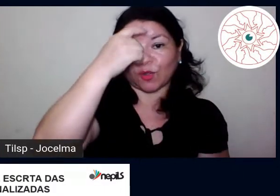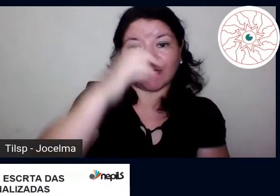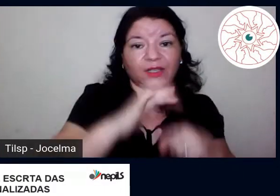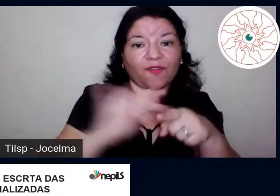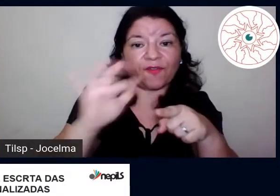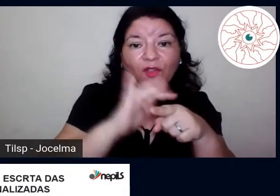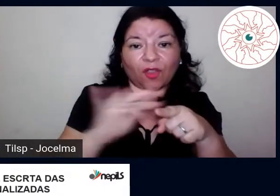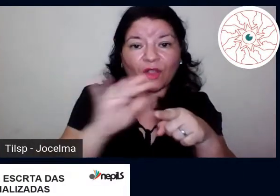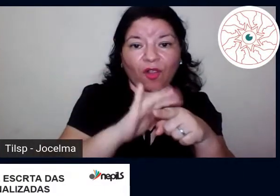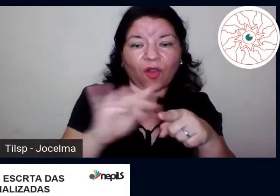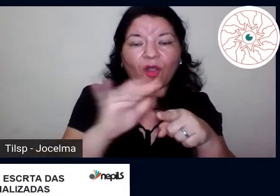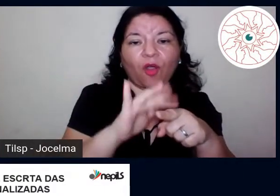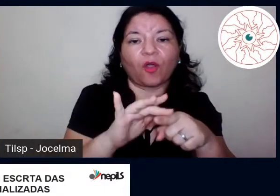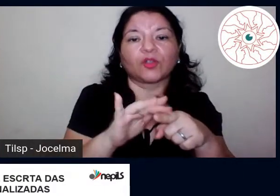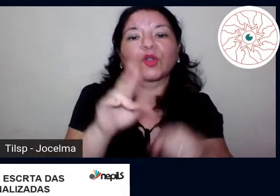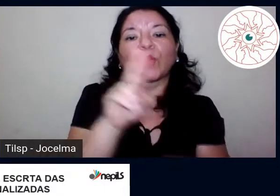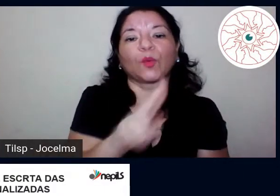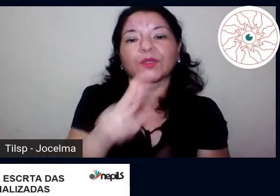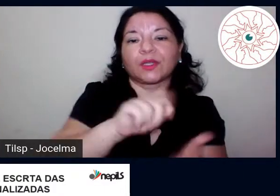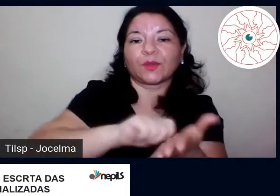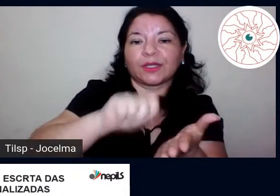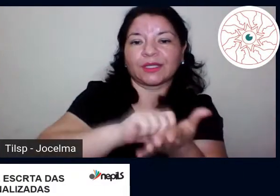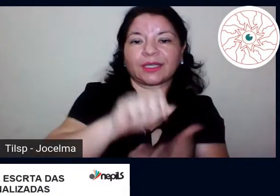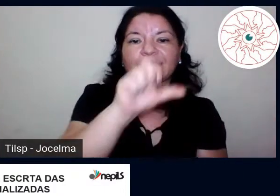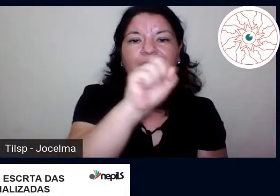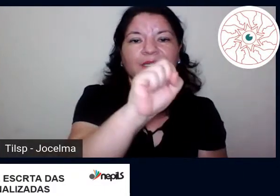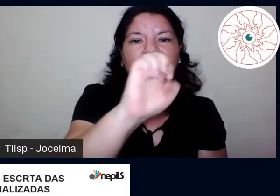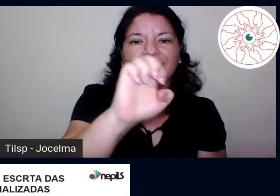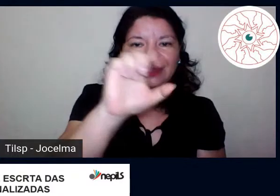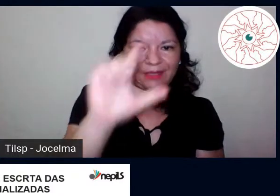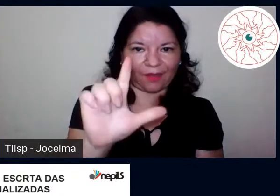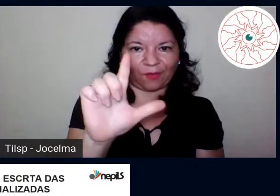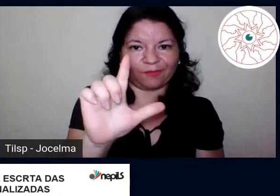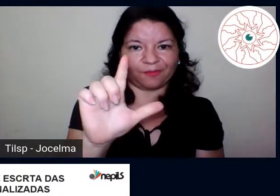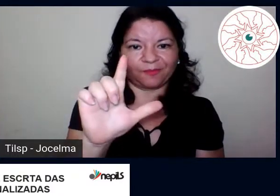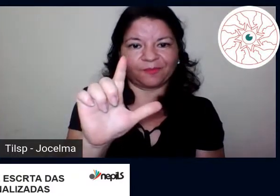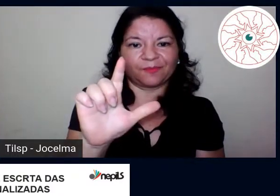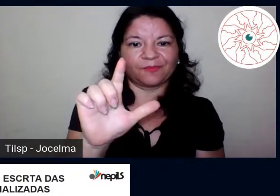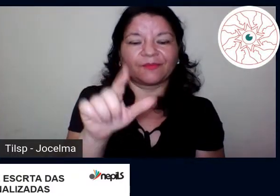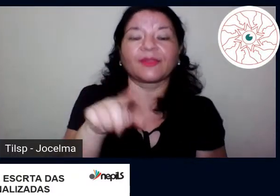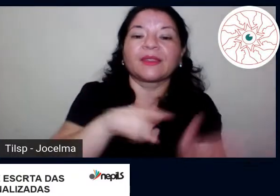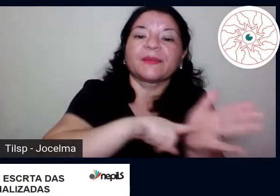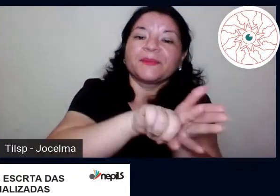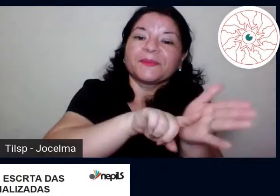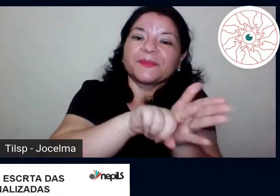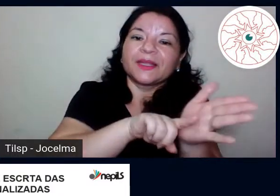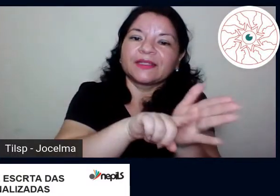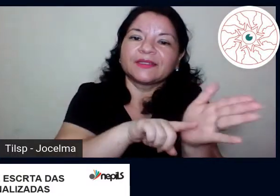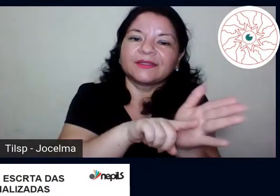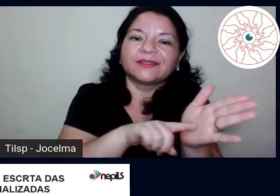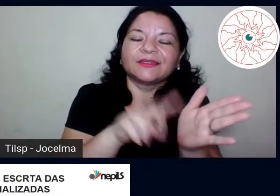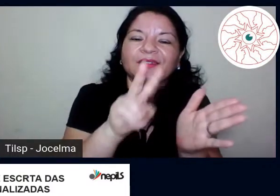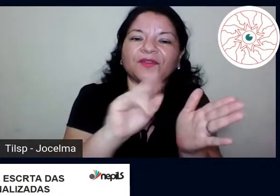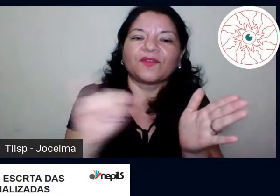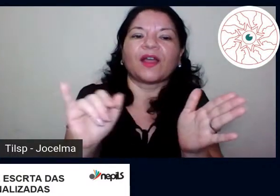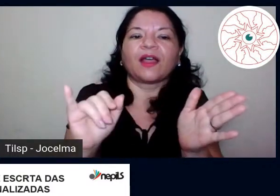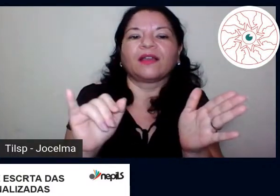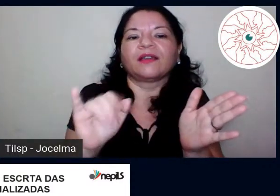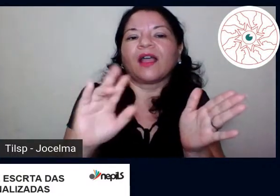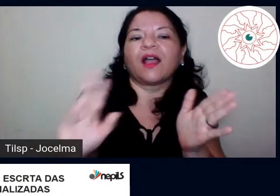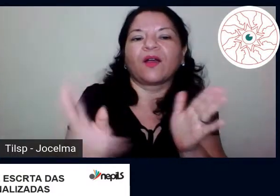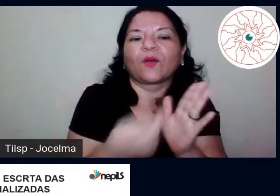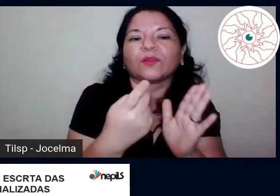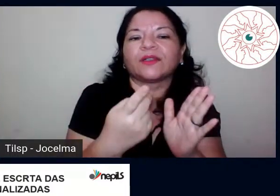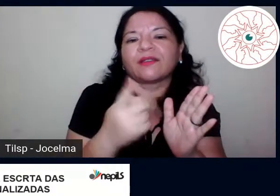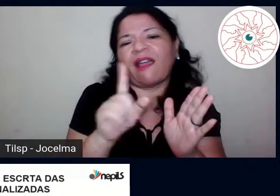utilizando a escrita C, né, em que eh esse essa essa essa pesquisa ela vai ocorrer, é um é uma é